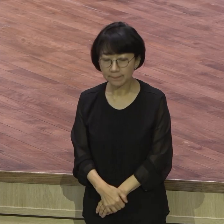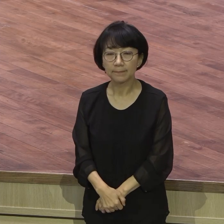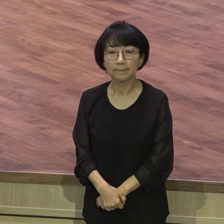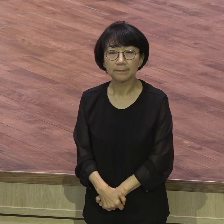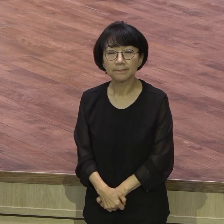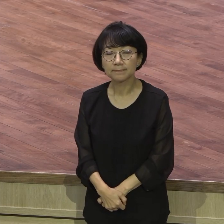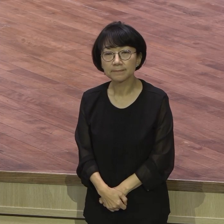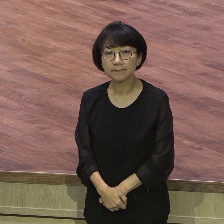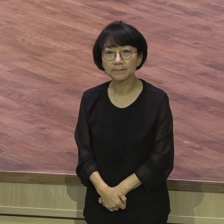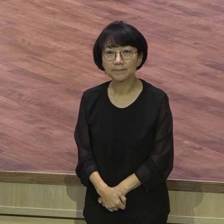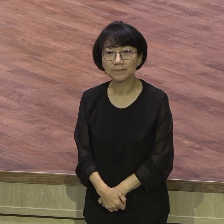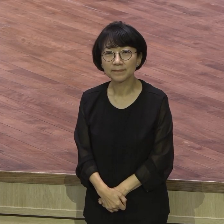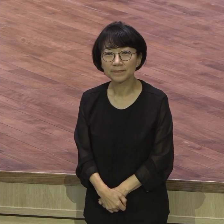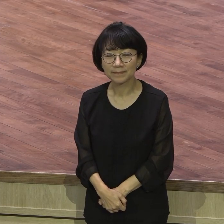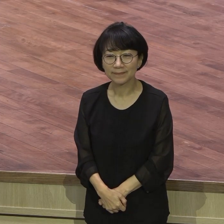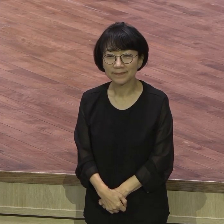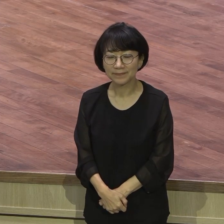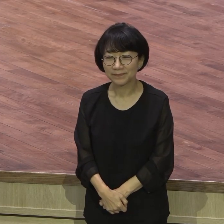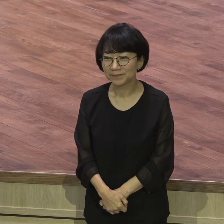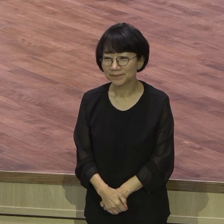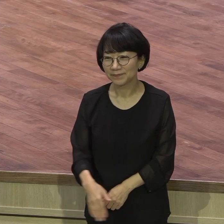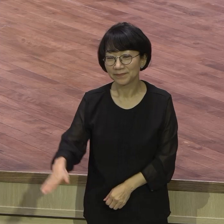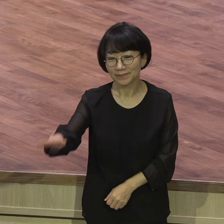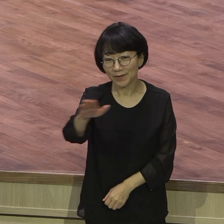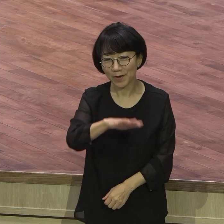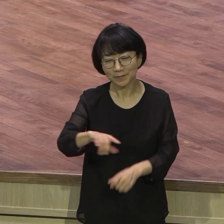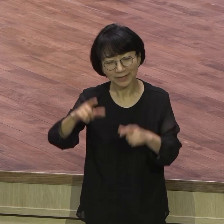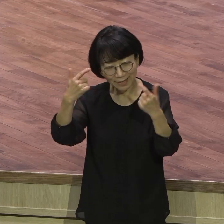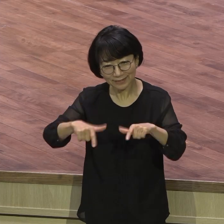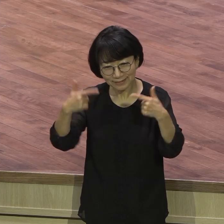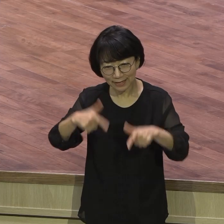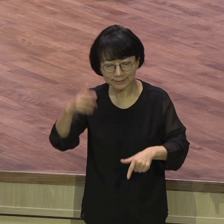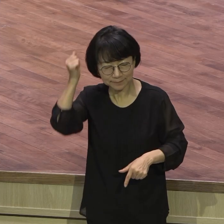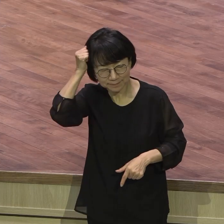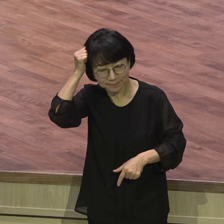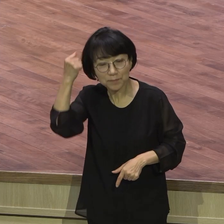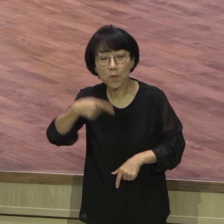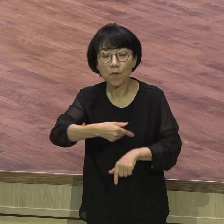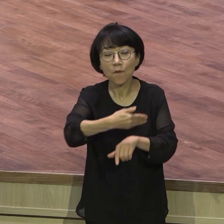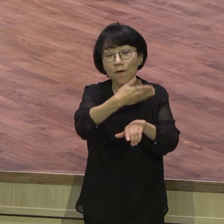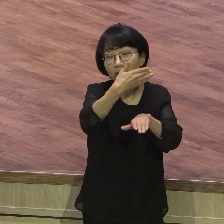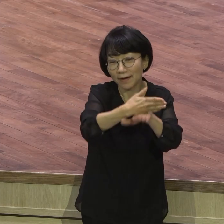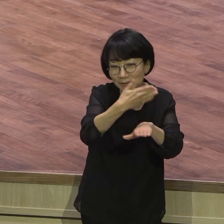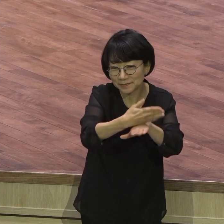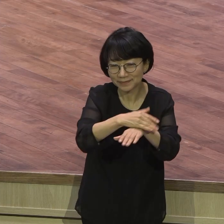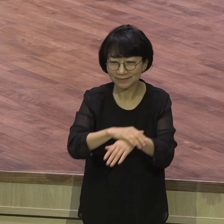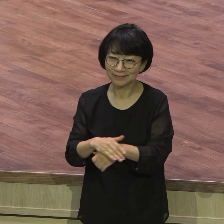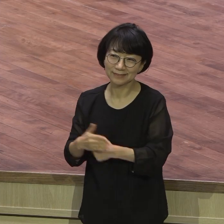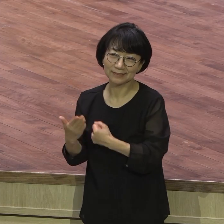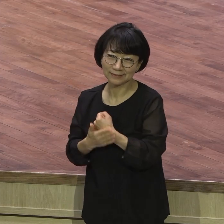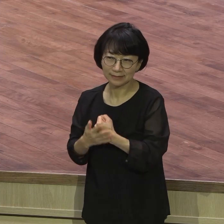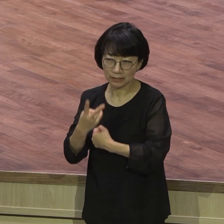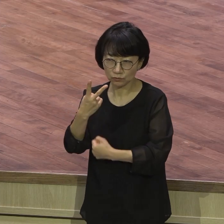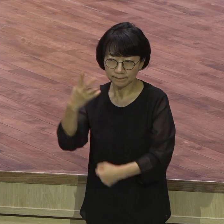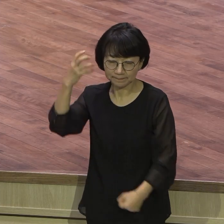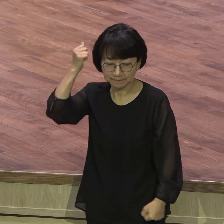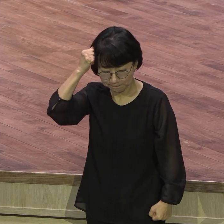그래서 감사 모두 너러면 가진 은혜 모두 감사 모두만 있으면 돼요. 감사합니다. 은혜 받았습니다.